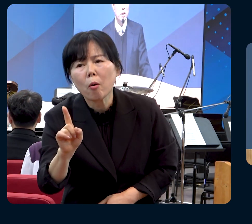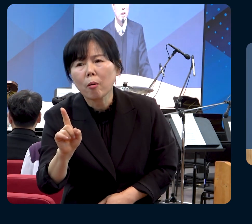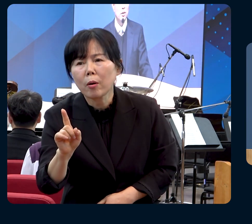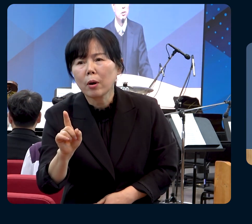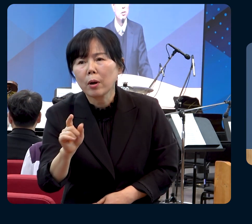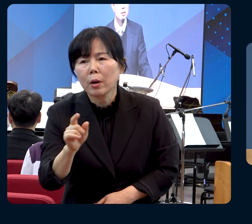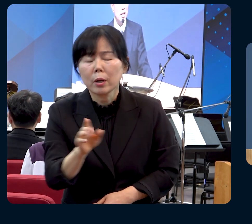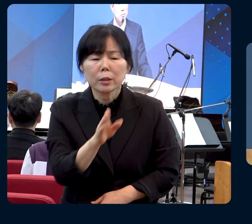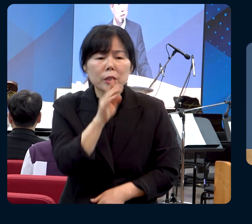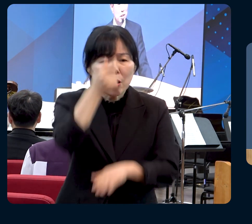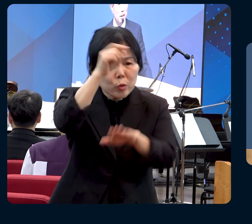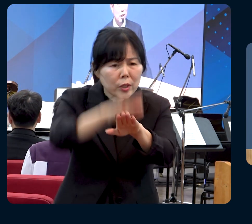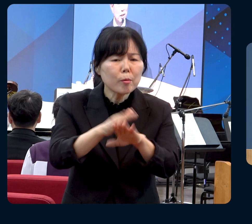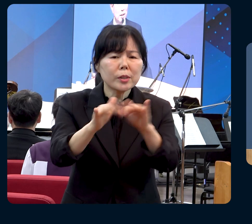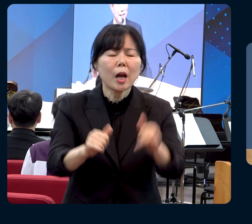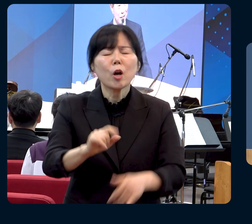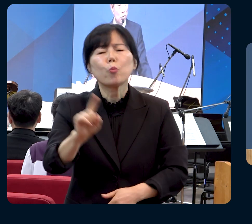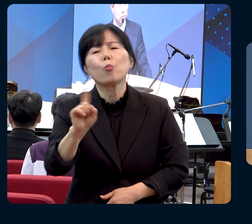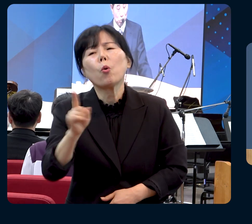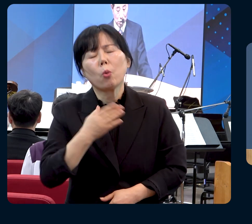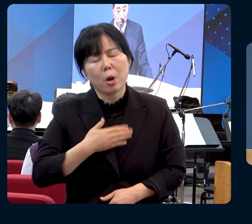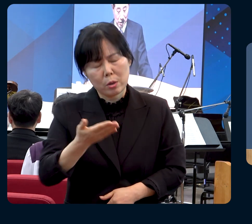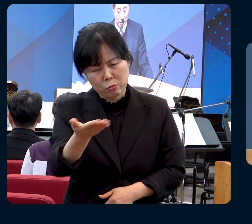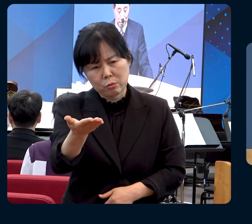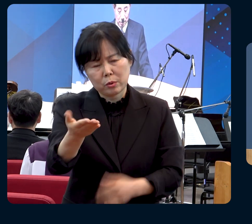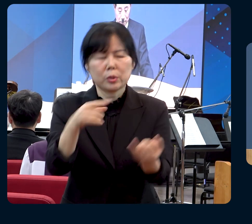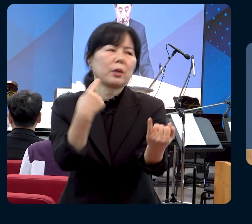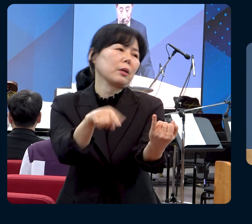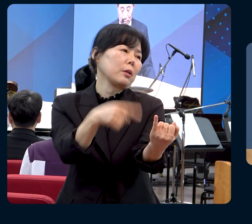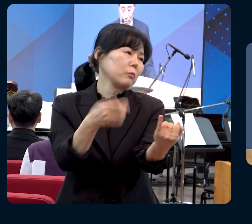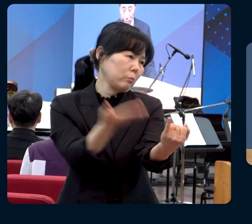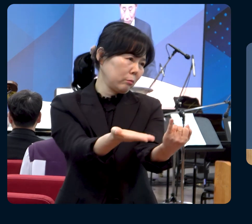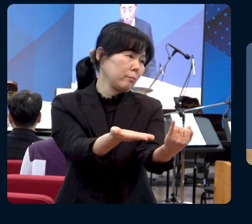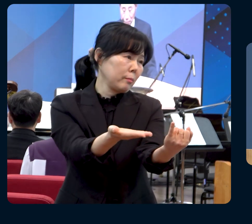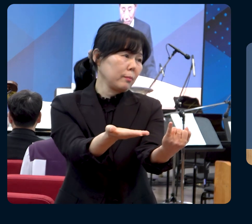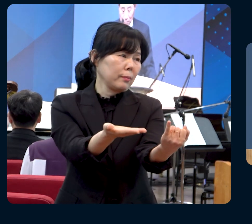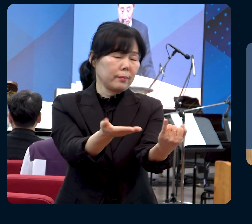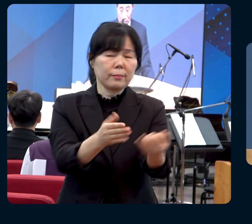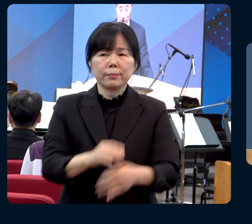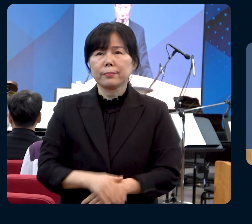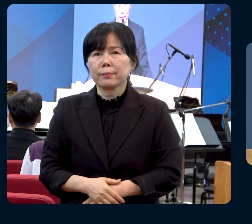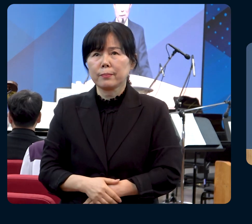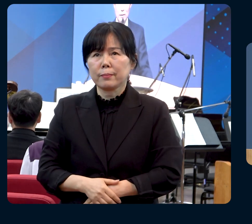참된 예배자가 어떤 사람인지 가르쳐 주셨습니다.